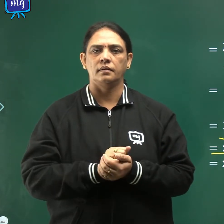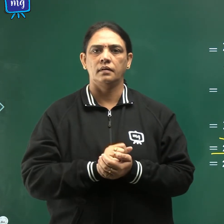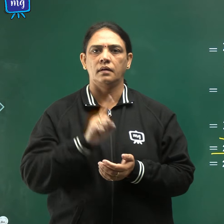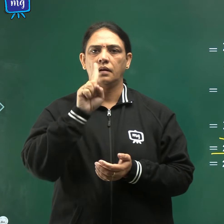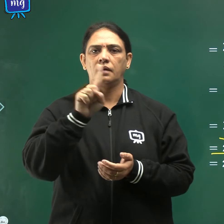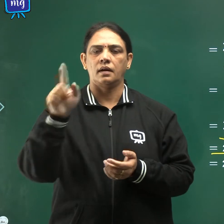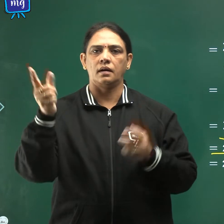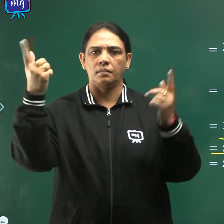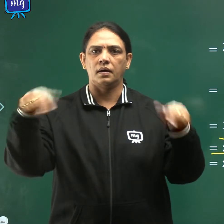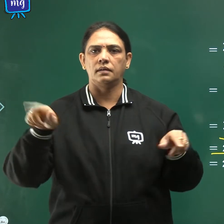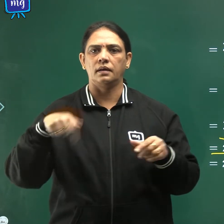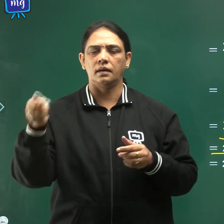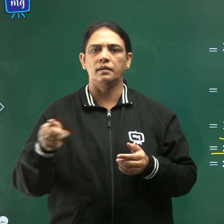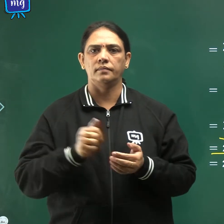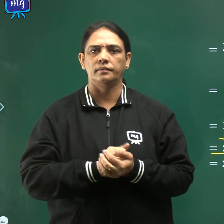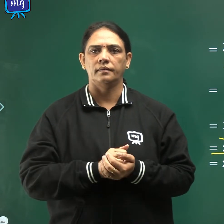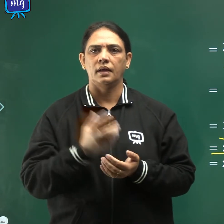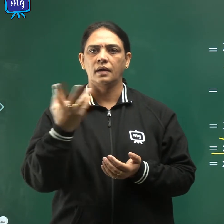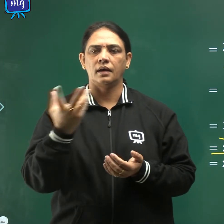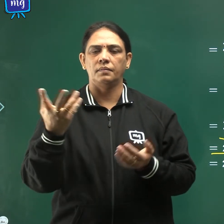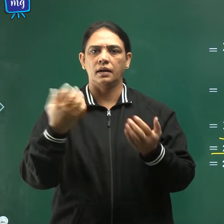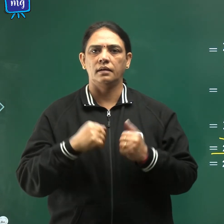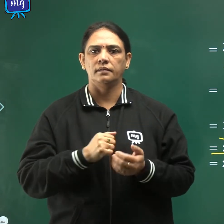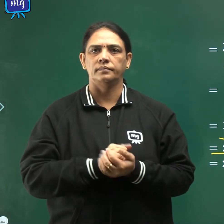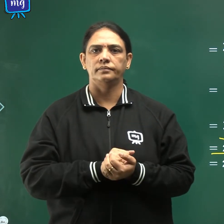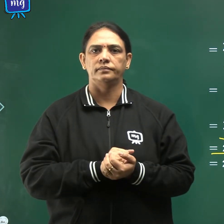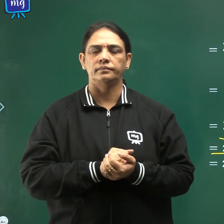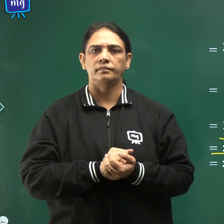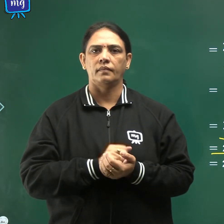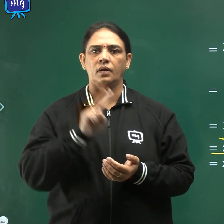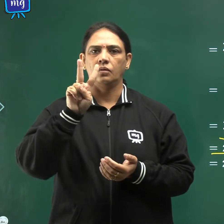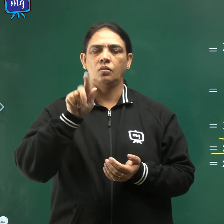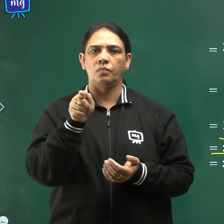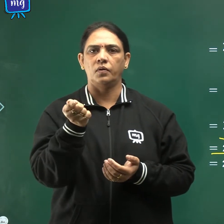11 का भाग देंगे, क्या मिला